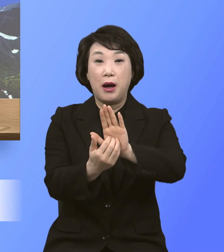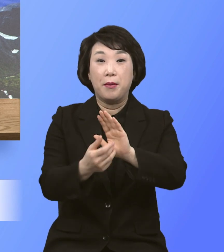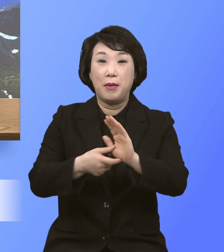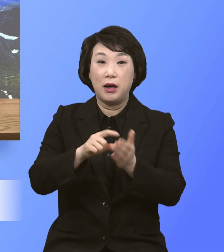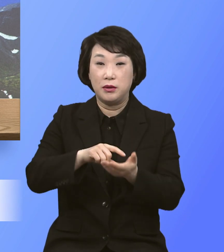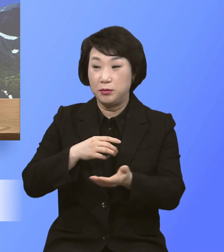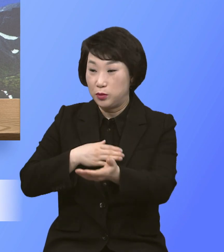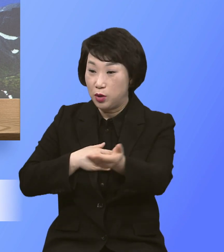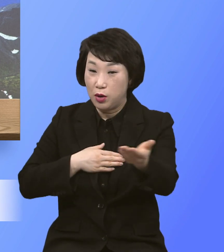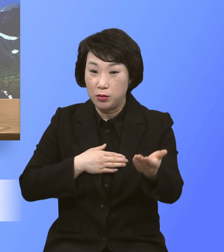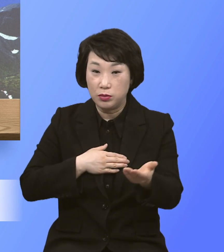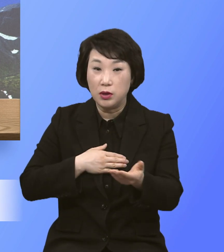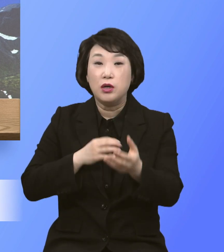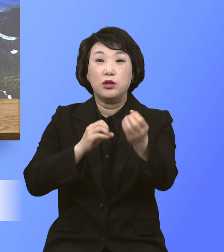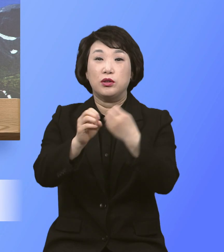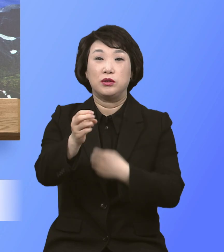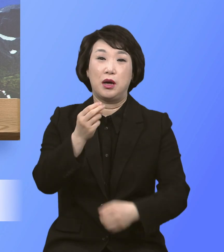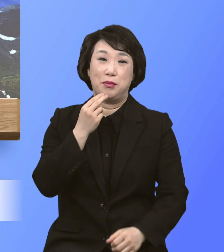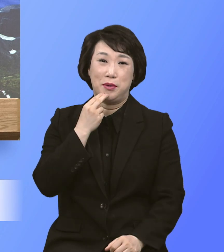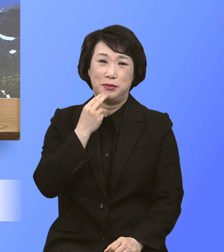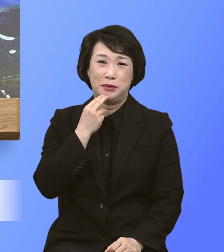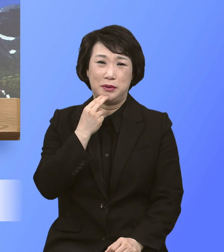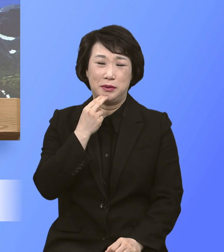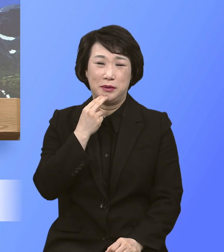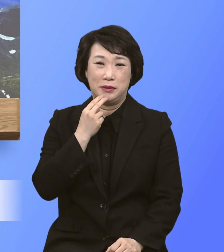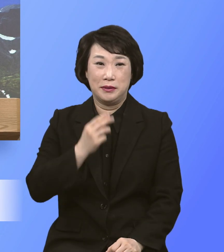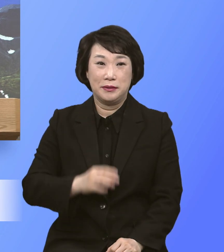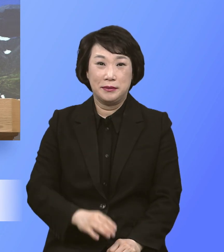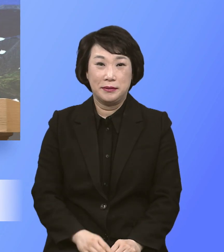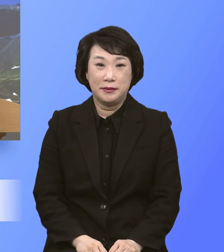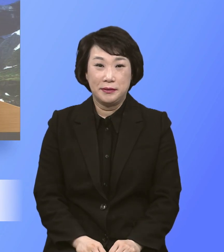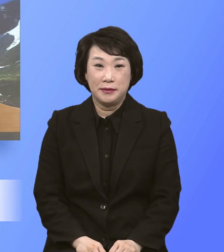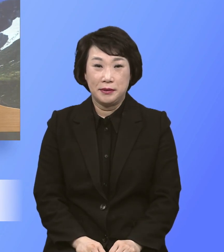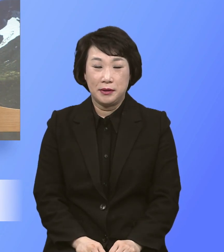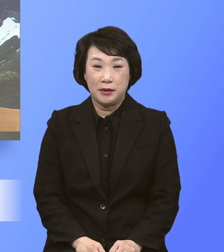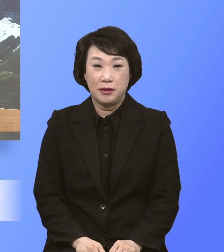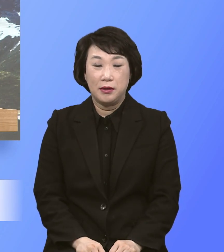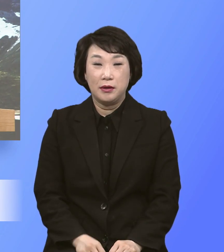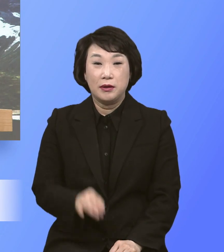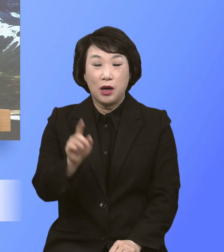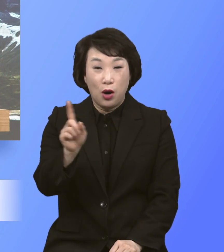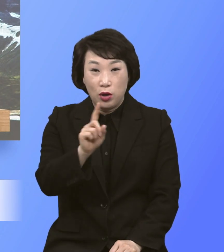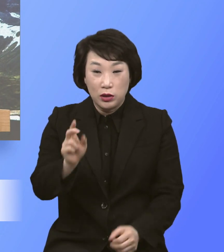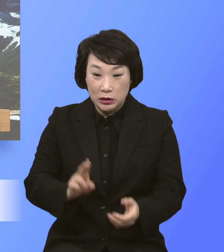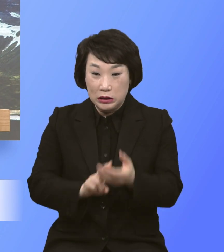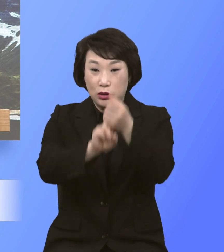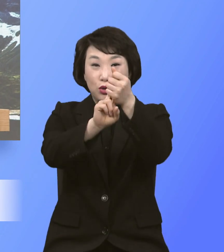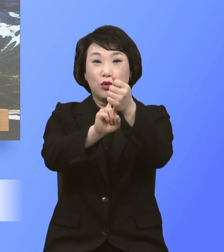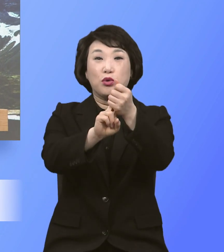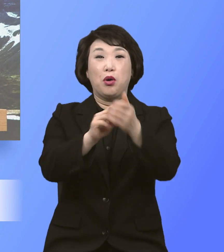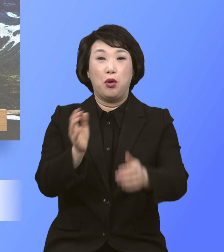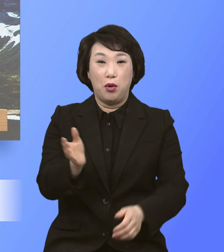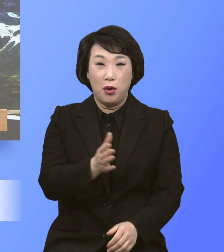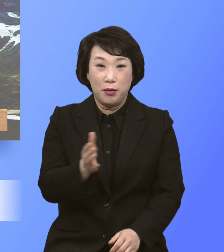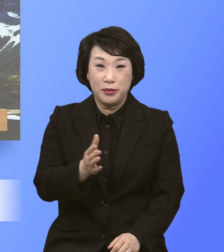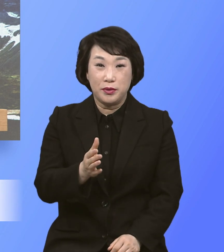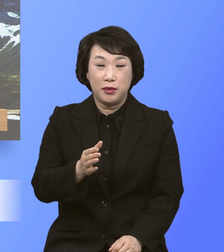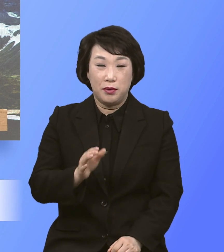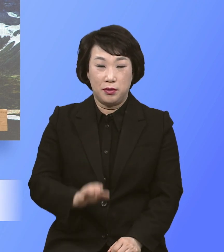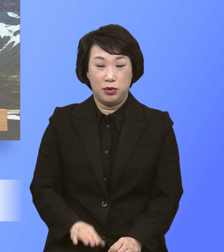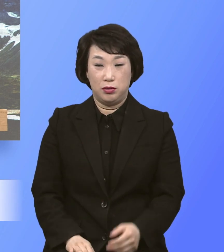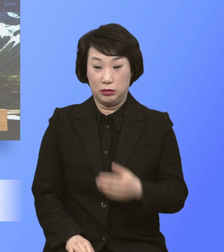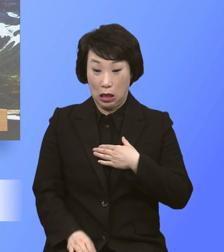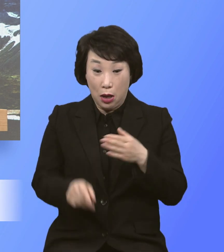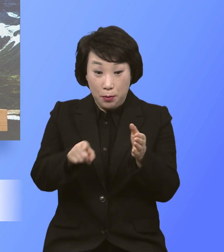만큼 역사가 일어나지 않는다. 어떤 이적도 없다고 할 때